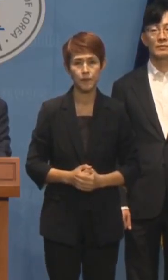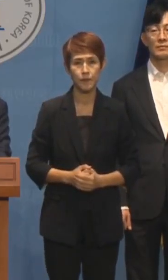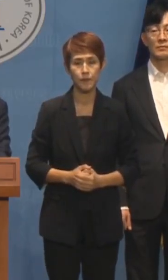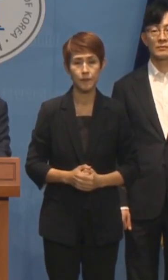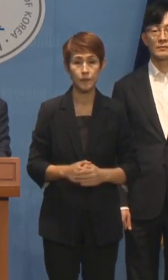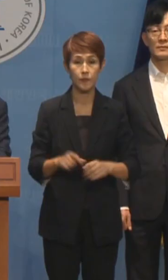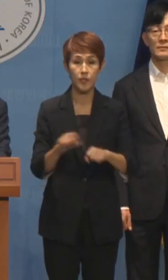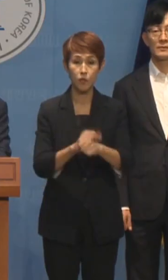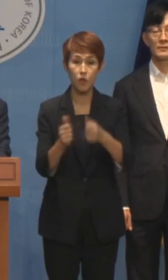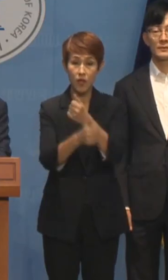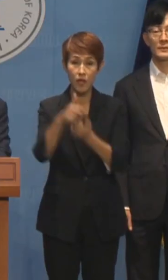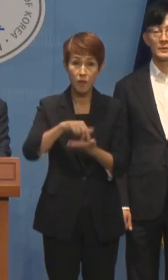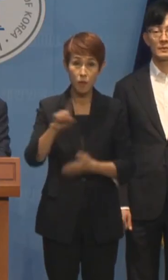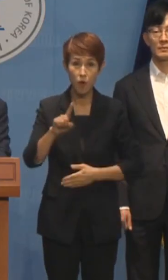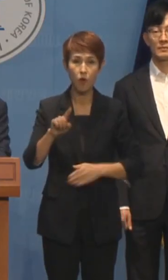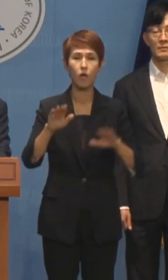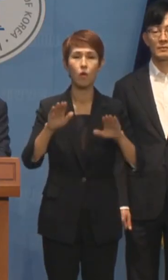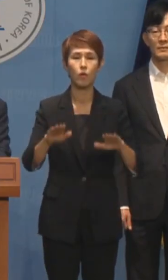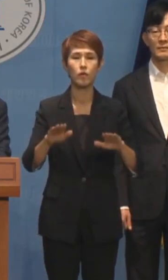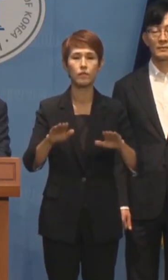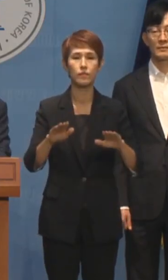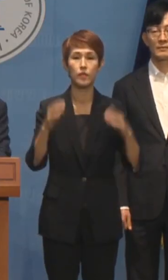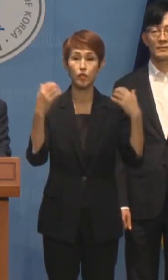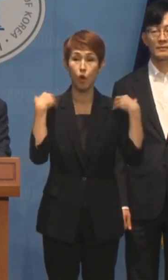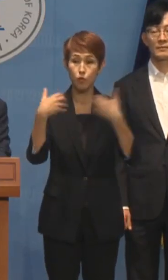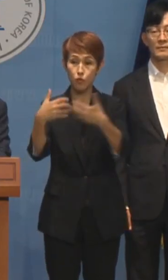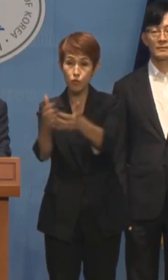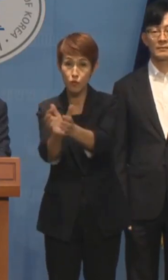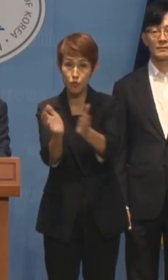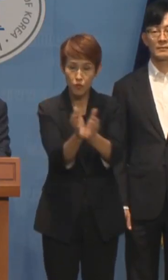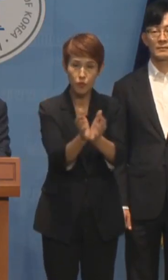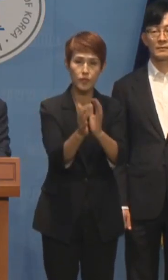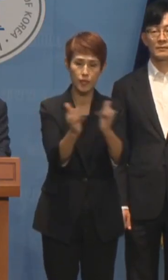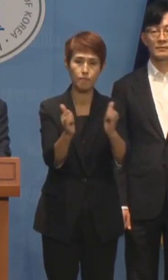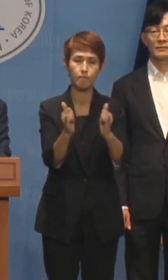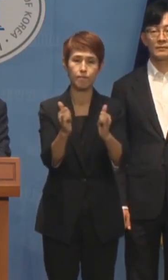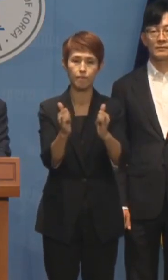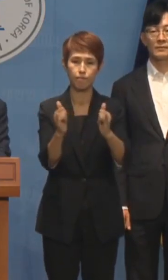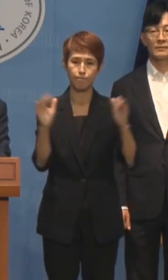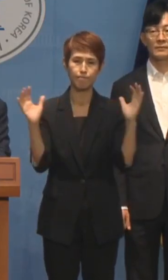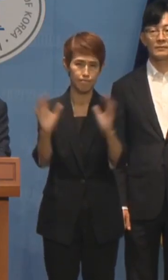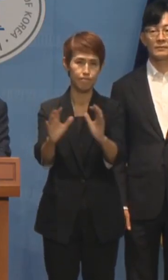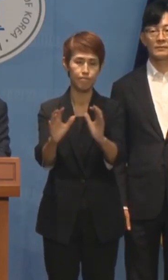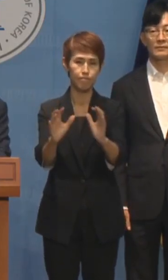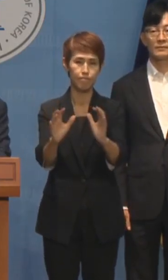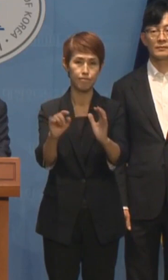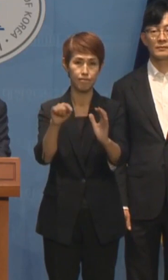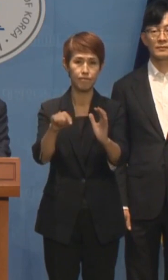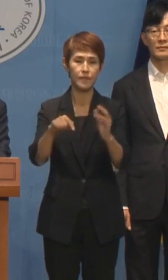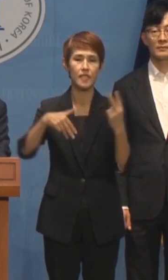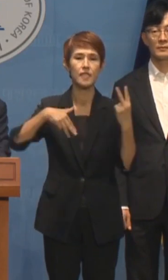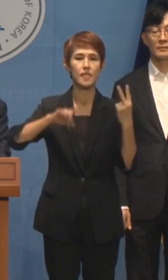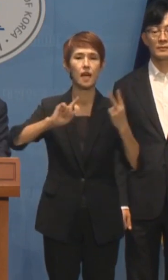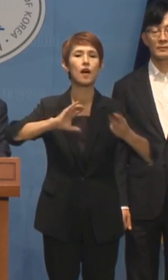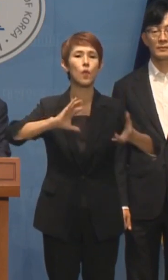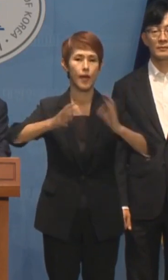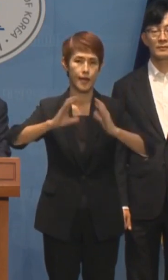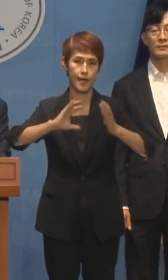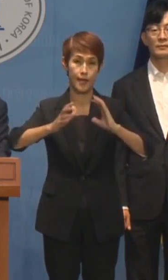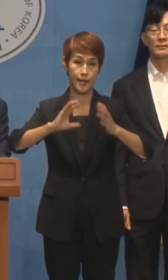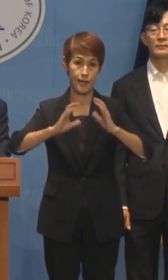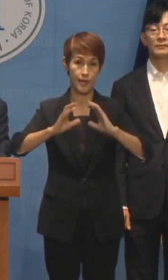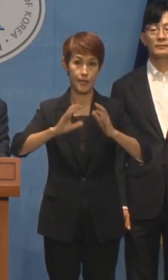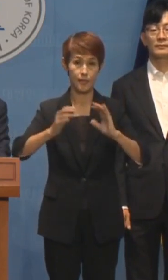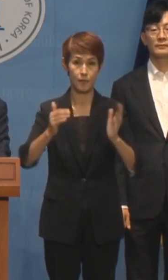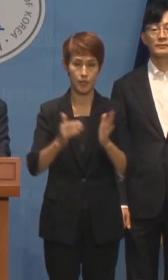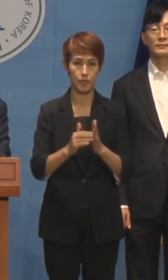특위는 오늘 관계정부 부처의 당국자들을 출석시킨 가운데 2차 회의를 가지고